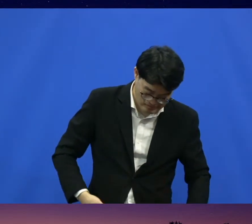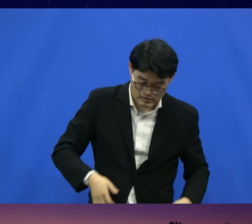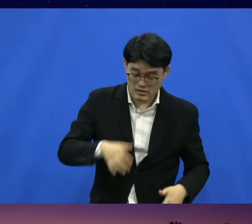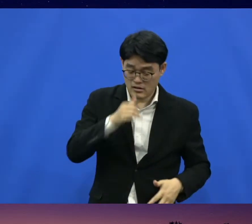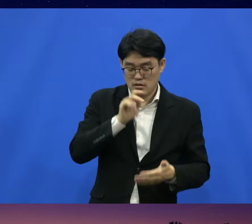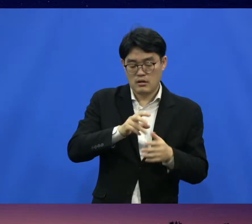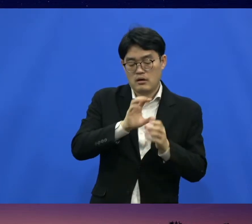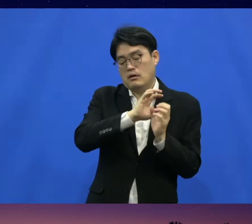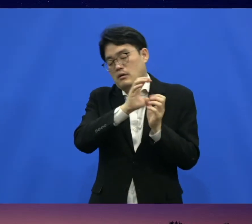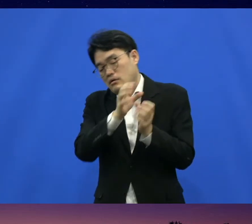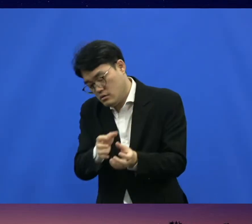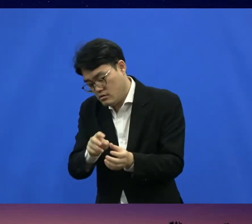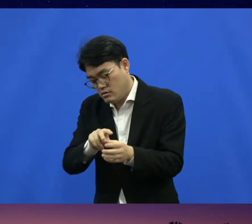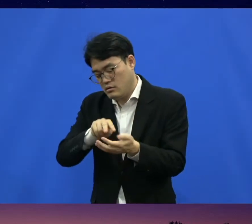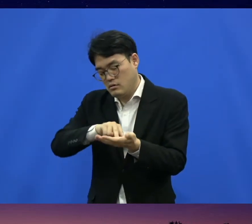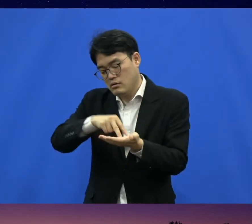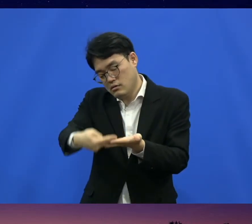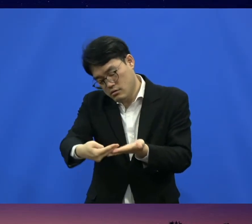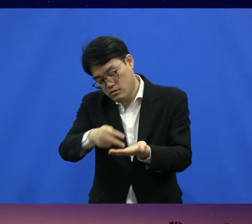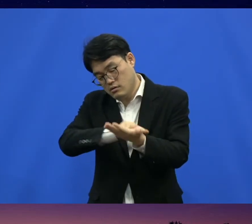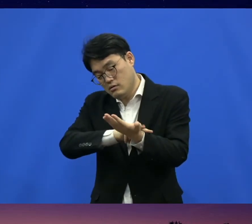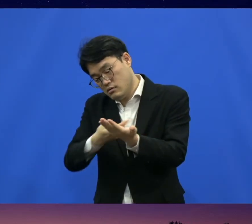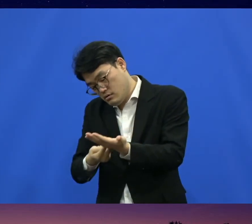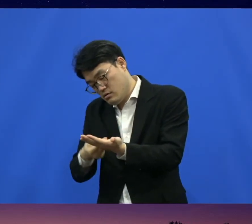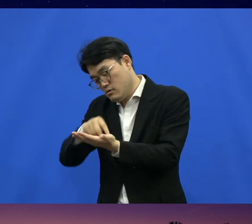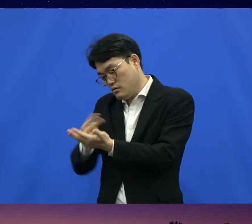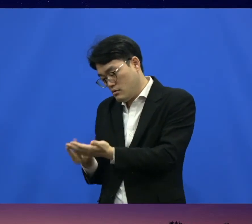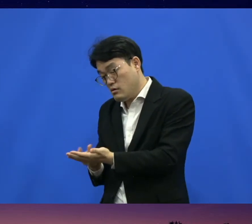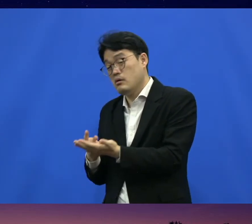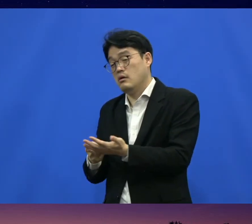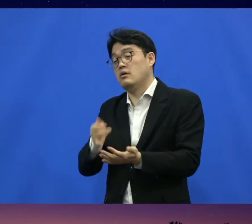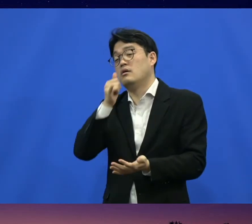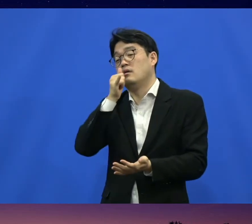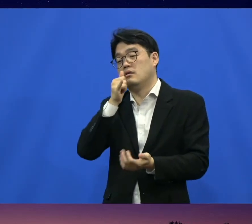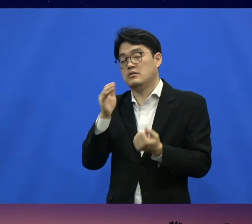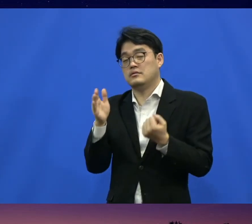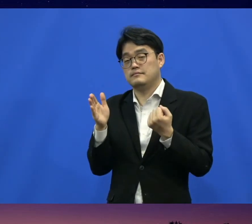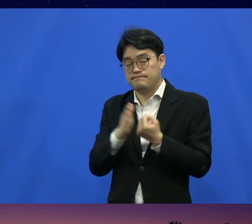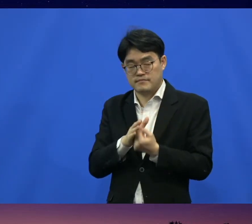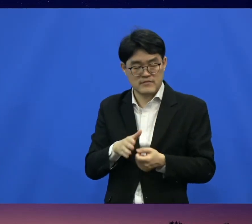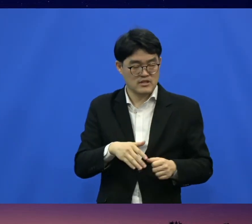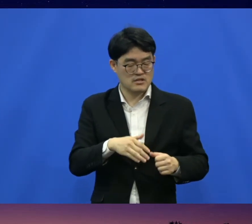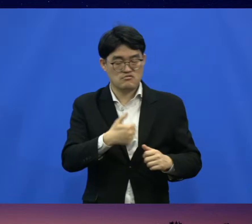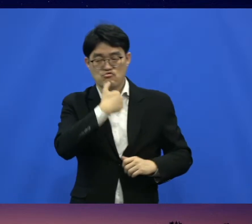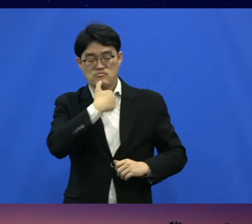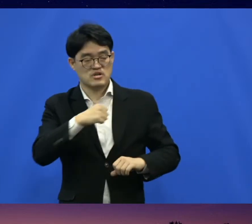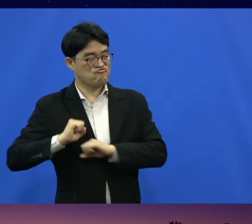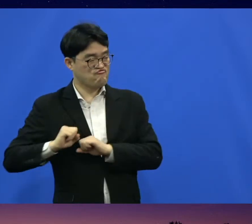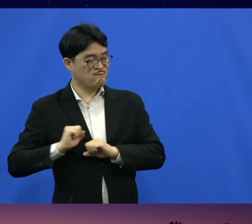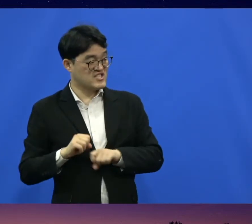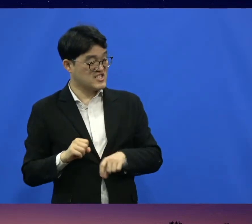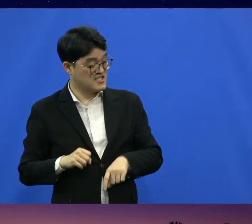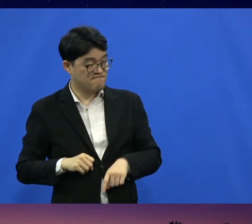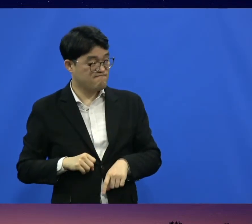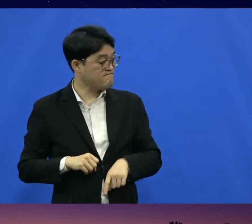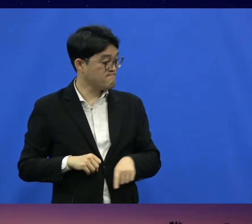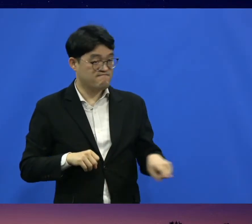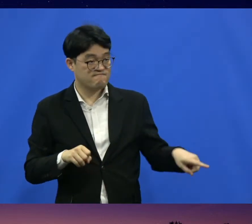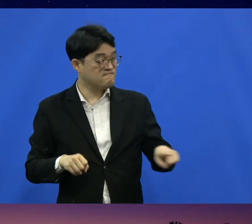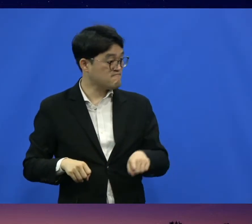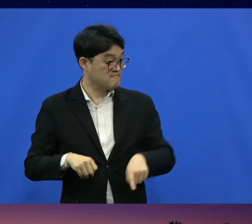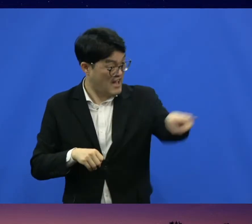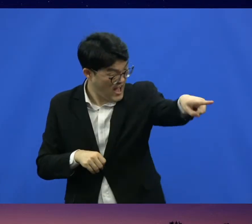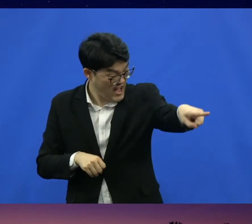올라가시는데 그 언덕 위로 올라가는데 쓰러지는 거예요. 로마의 그 군병이 어느 순간에 구레네 시몬이라는